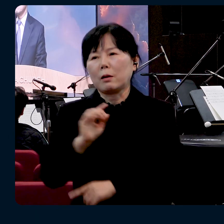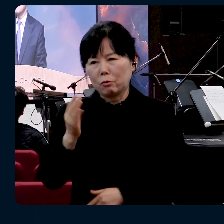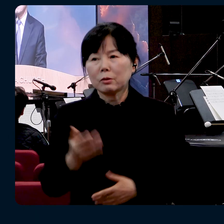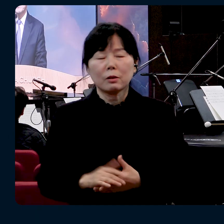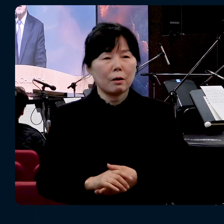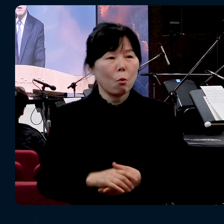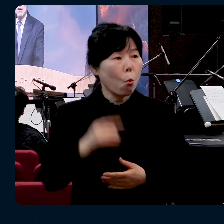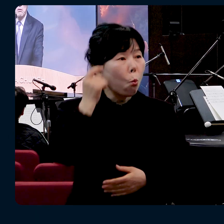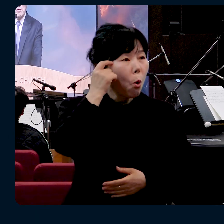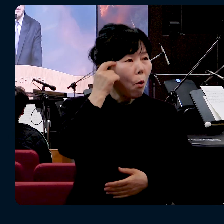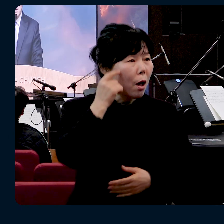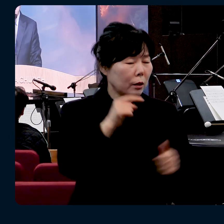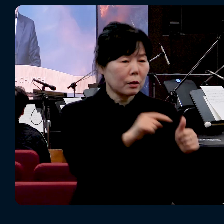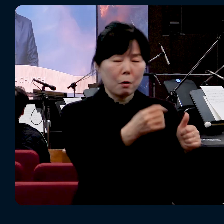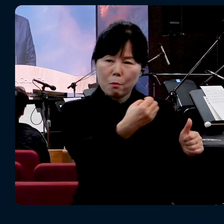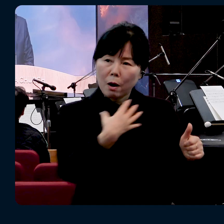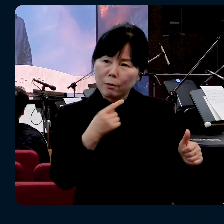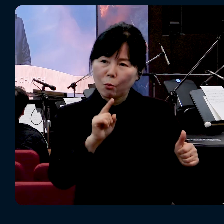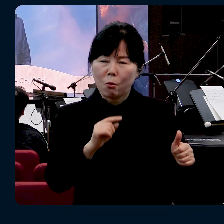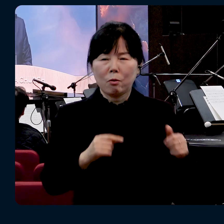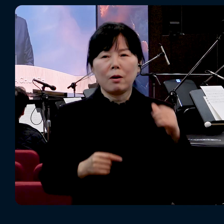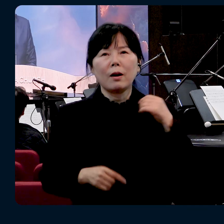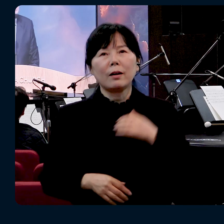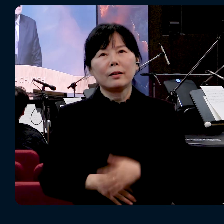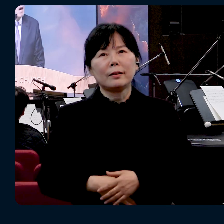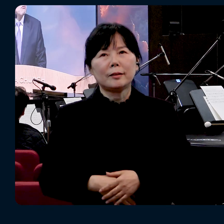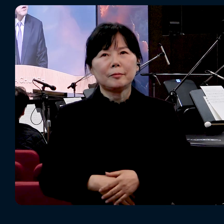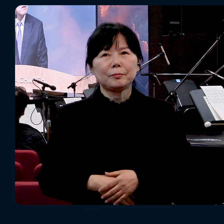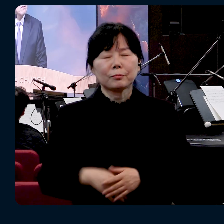시작했어요. 그분이 얘기하더라고요. 자기가